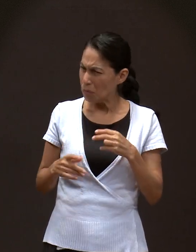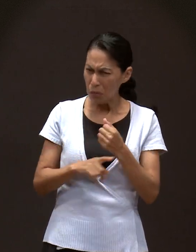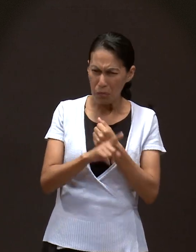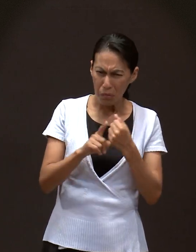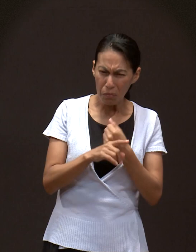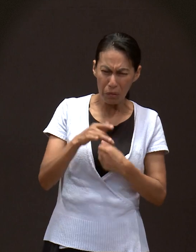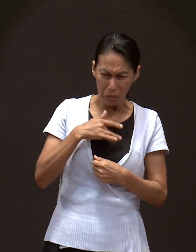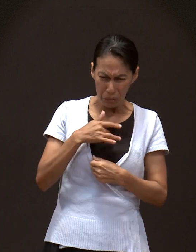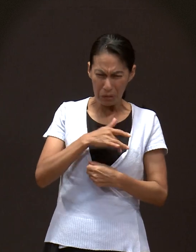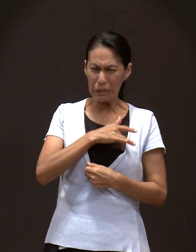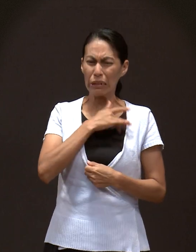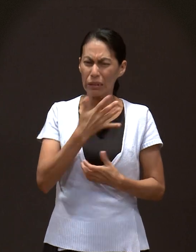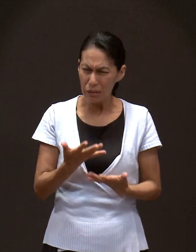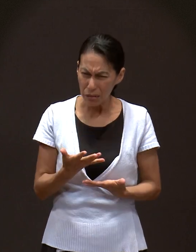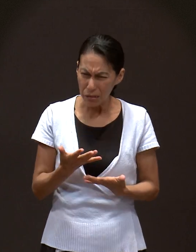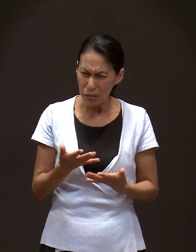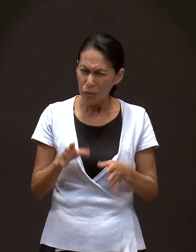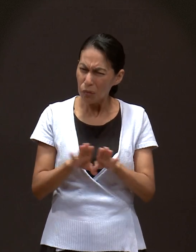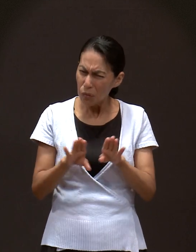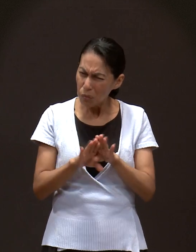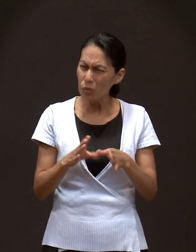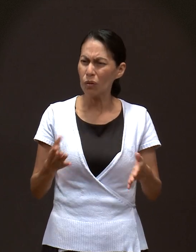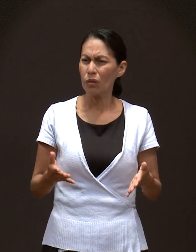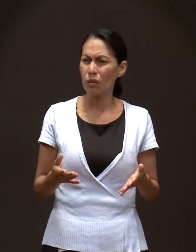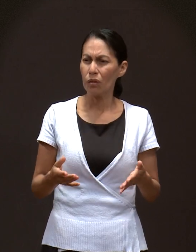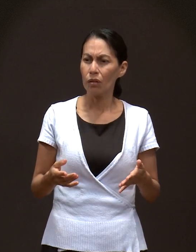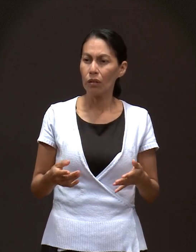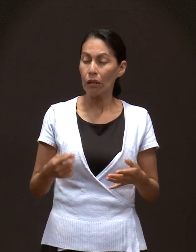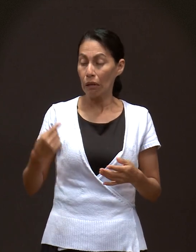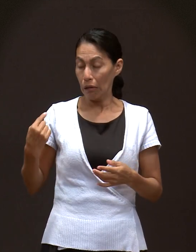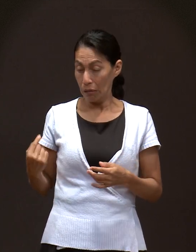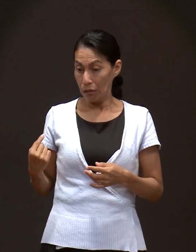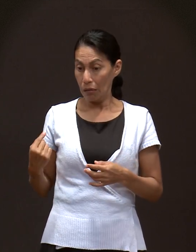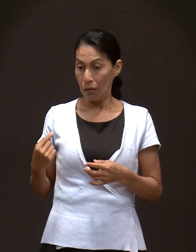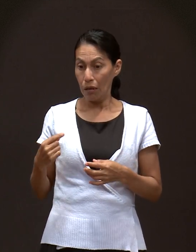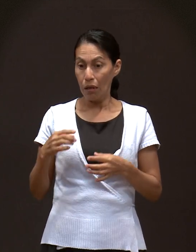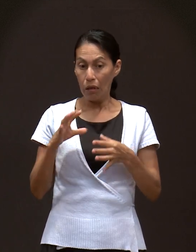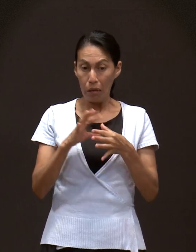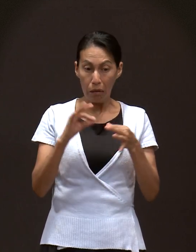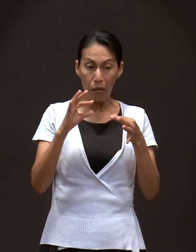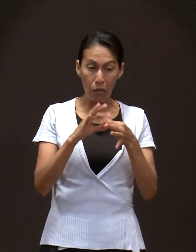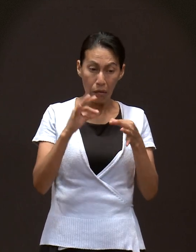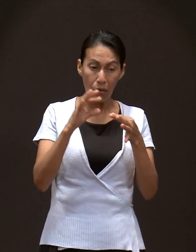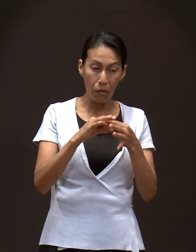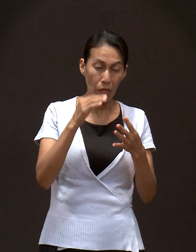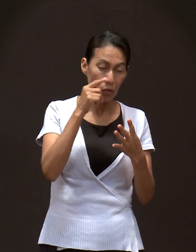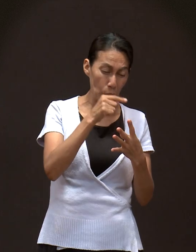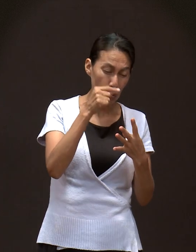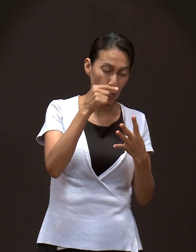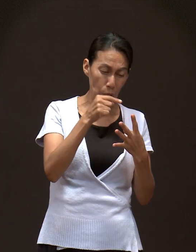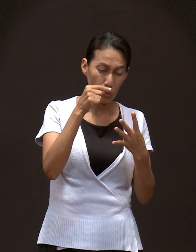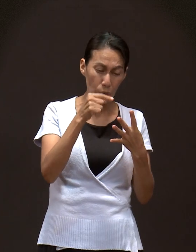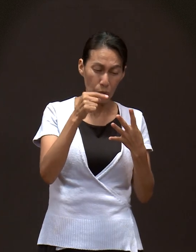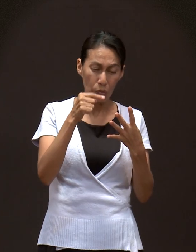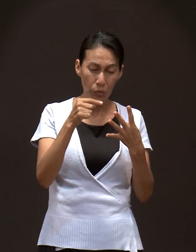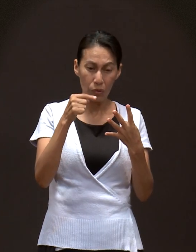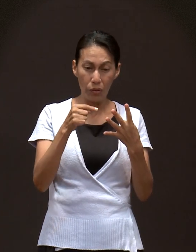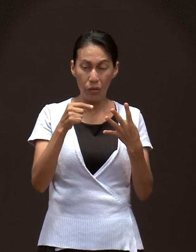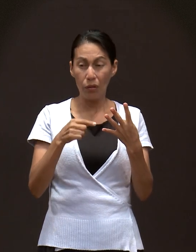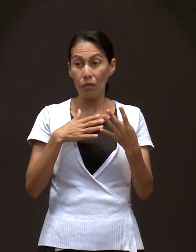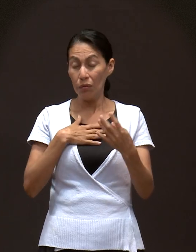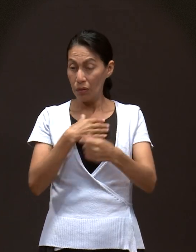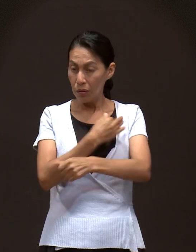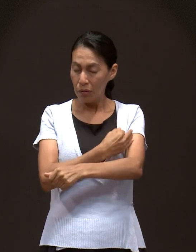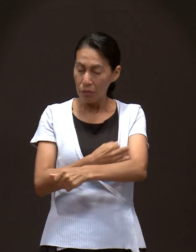específicamente lo que yo estoy pasando? Porque en realidad me empezó a relatar paso a paso lo que habíamos pasado,